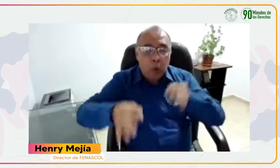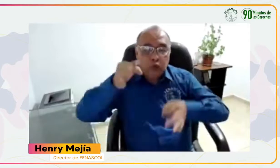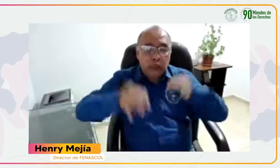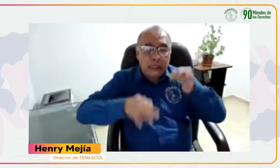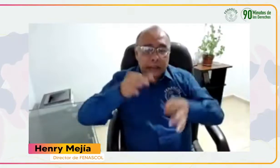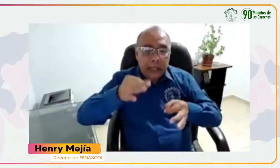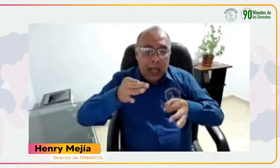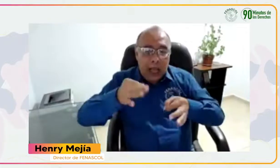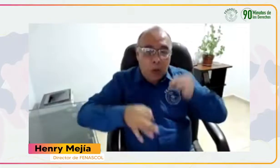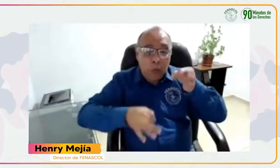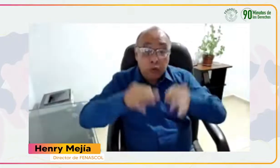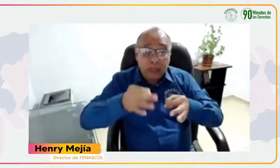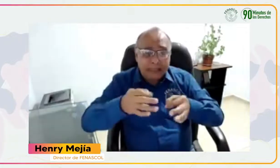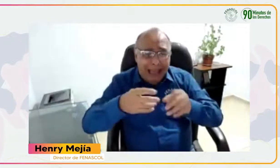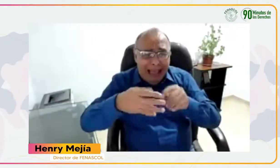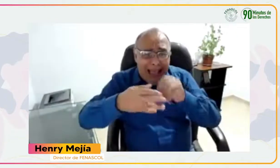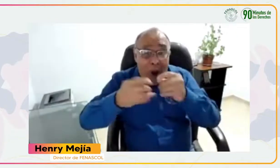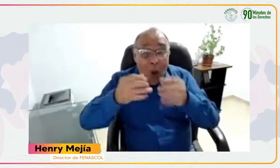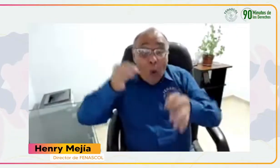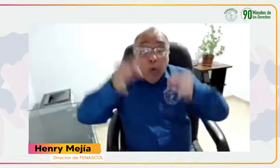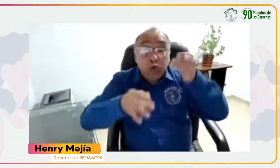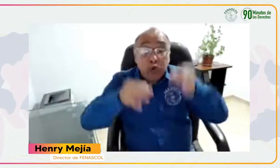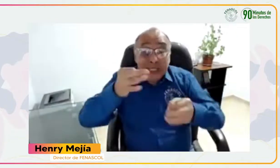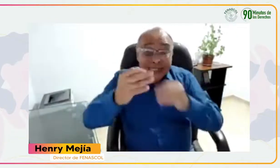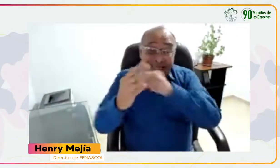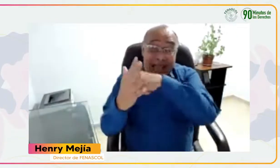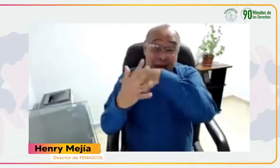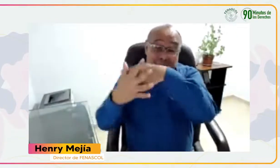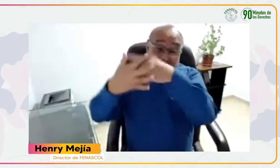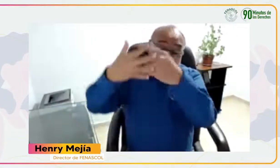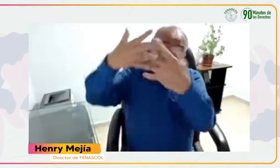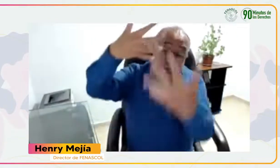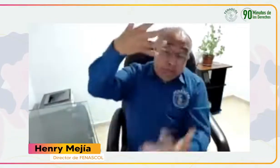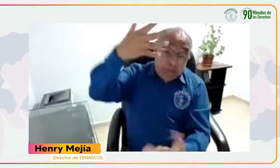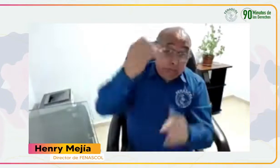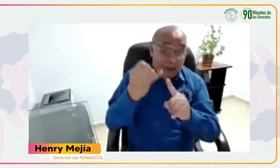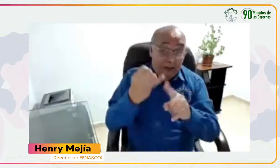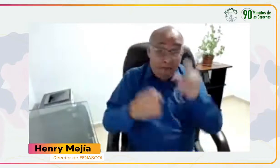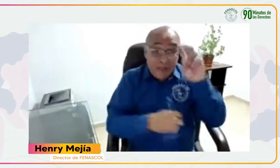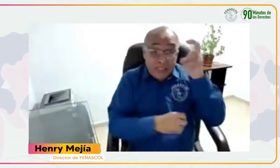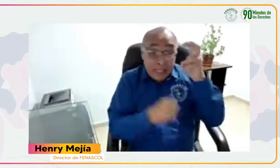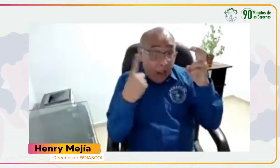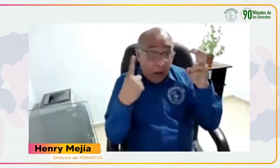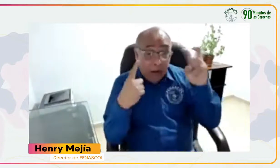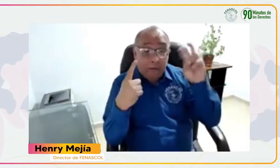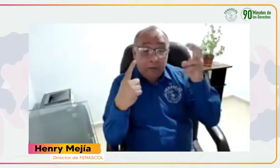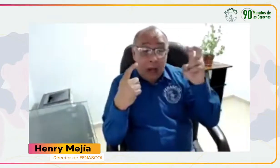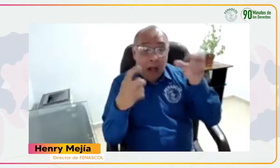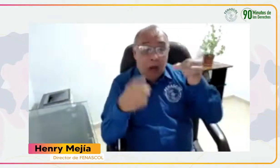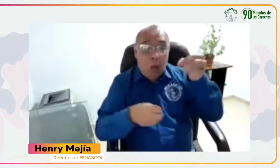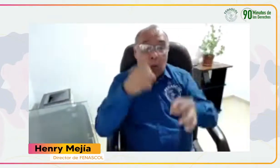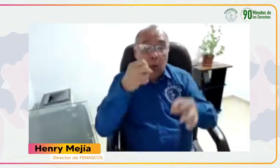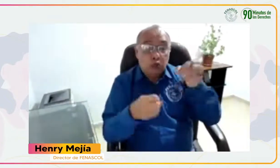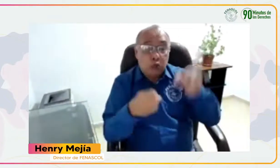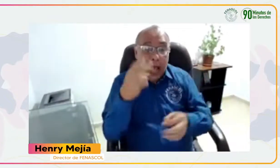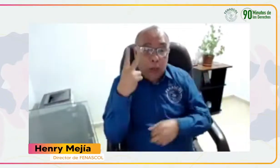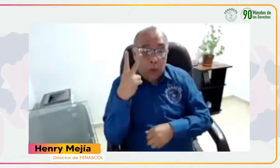no solamente se trata de la Fiscalía, sino del acceso a la justicia. Y el acceso a la justicia implica muchísimas cosas.